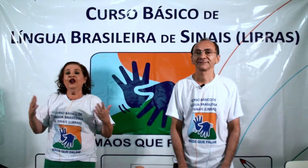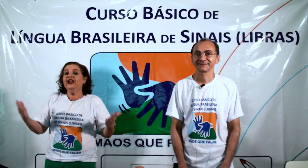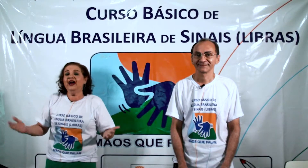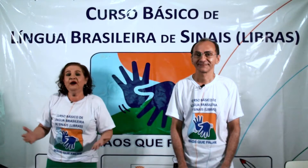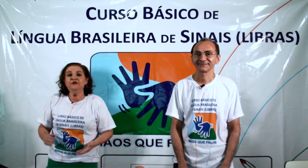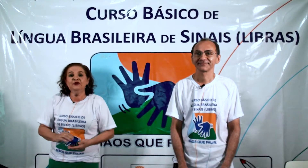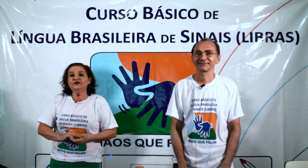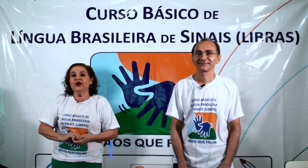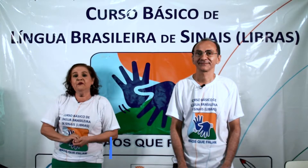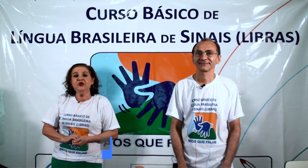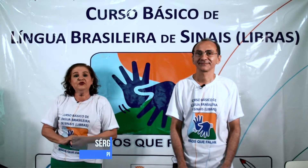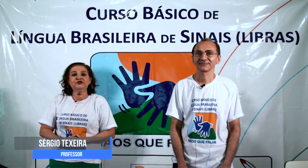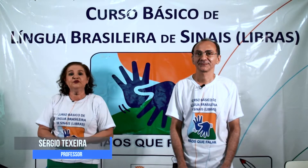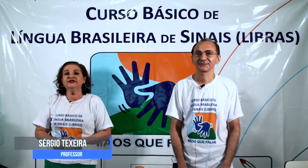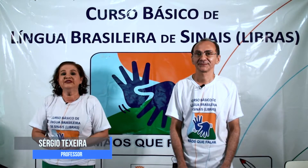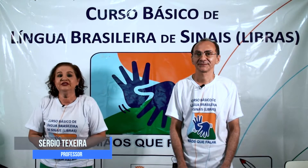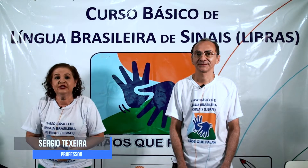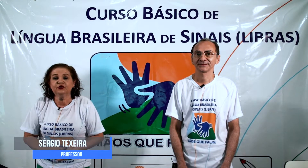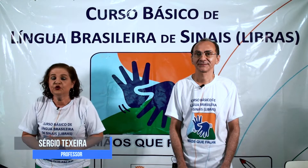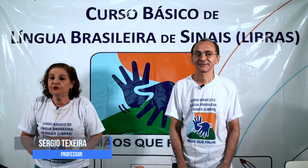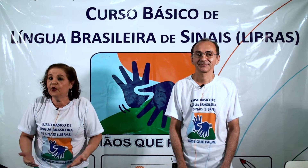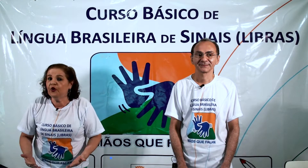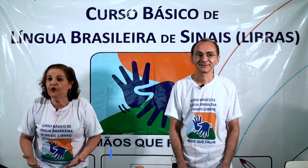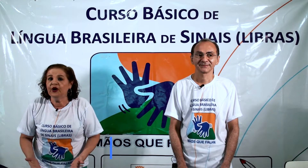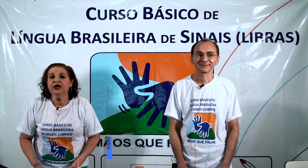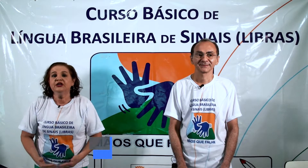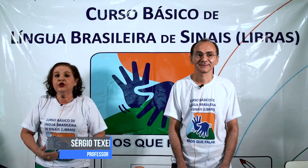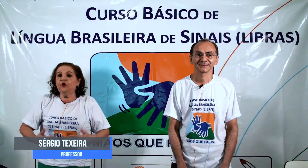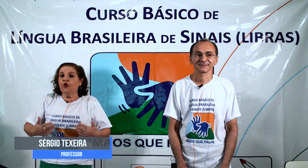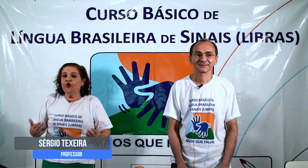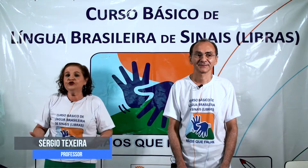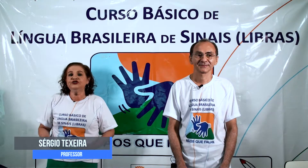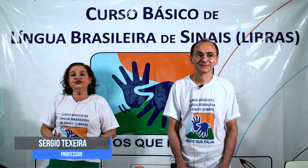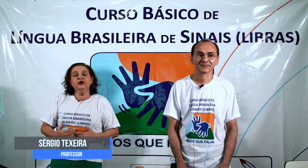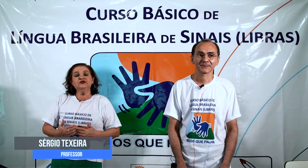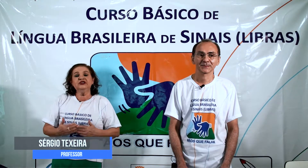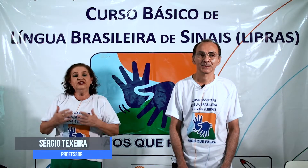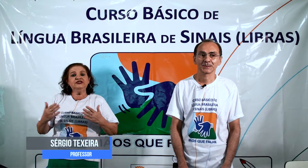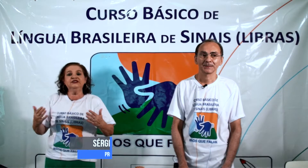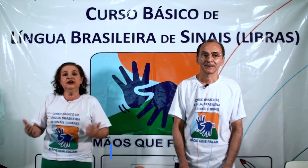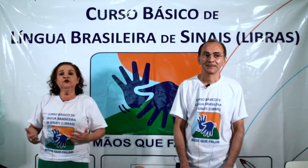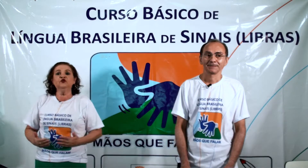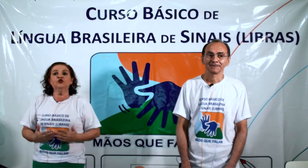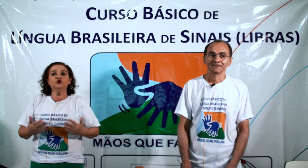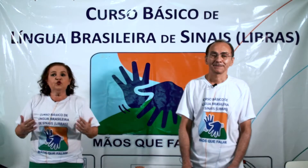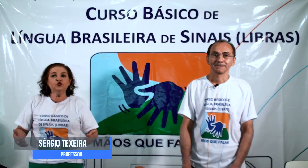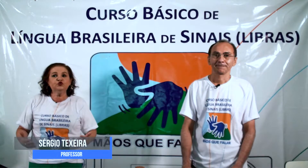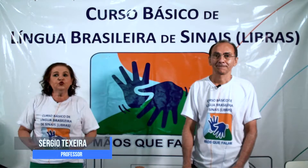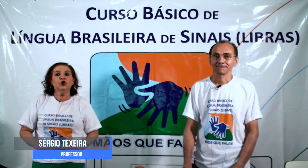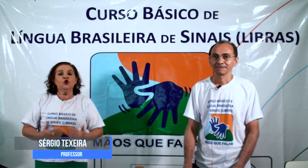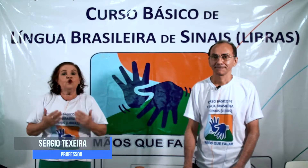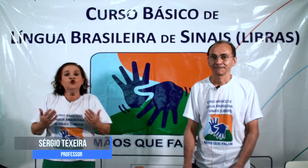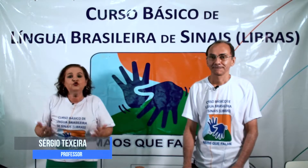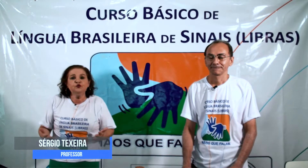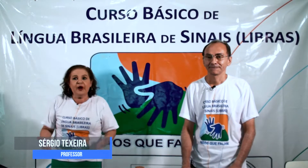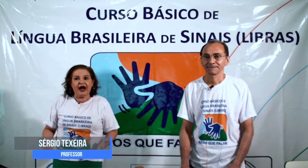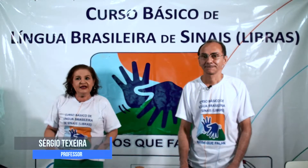Olá, amigos cursistas, tudo bom? Então, hoje estamos iniciando o nosso curso básico